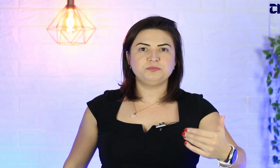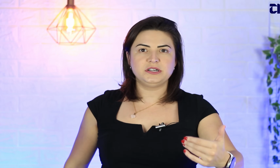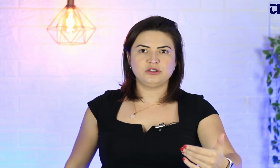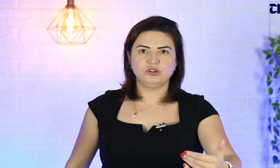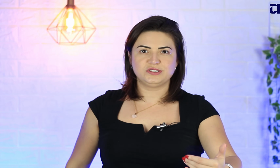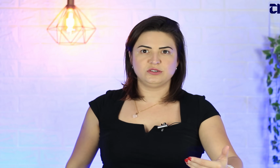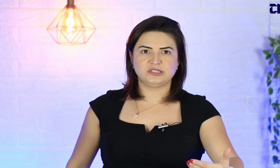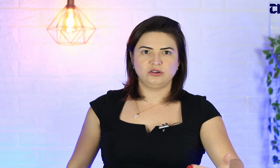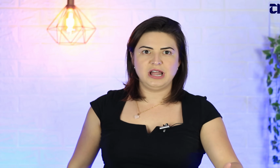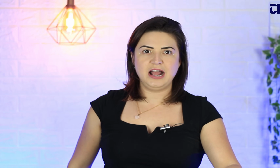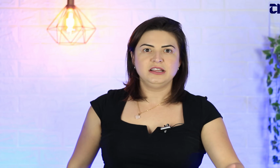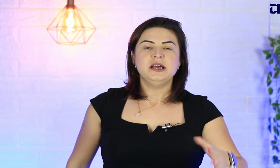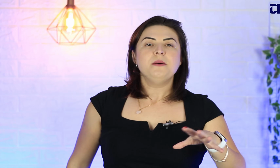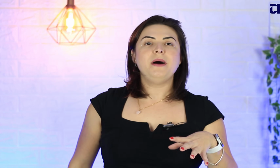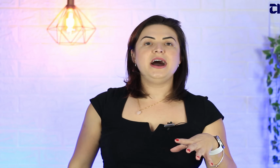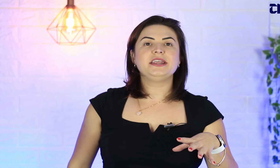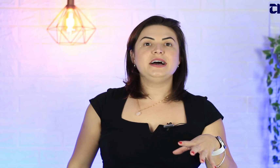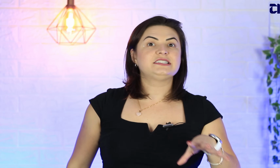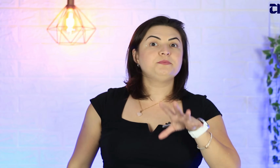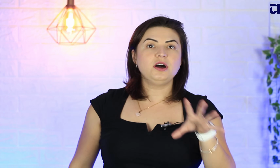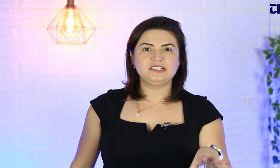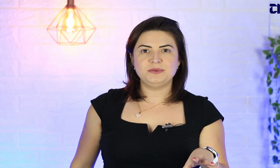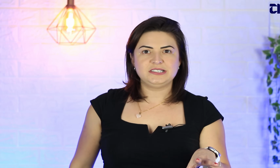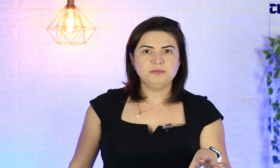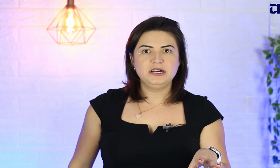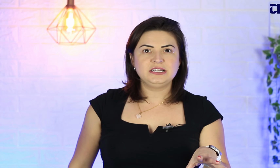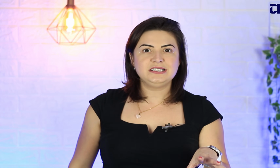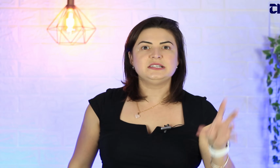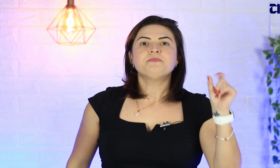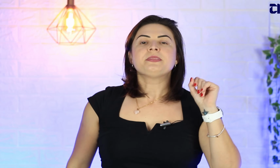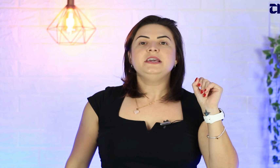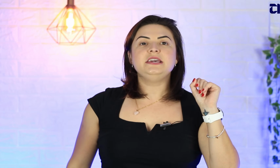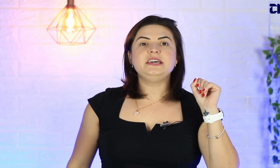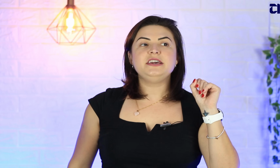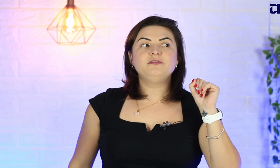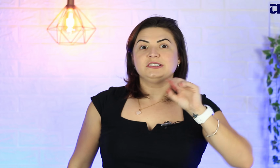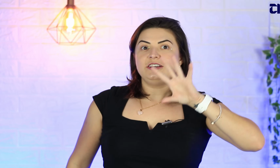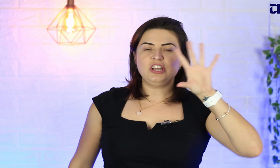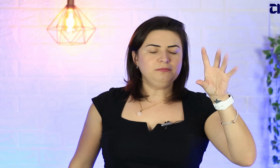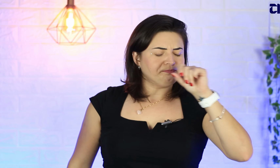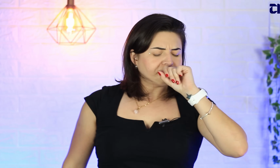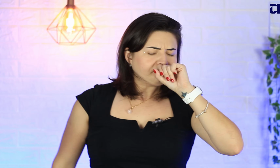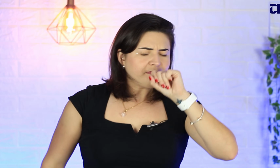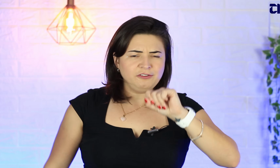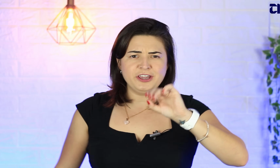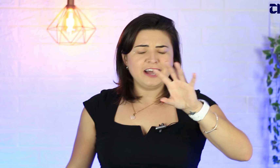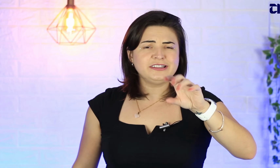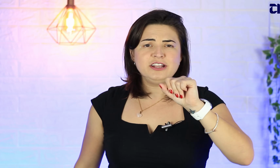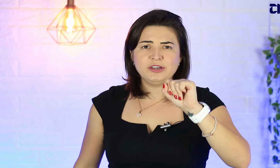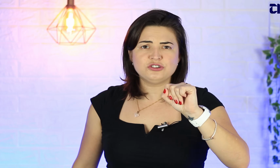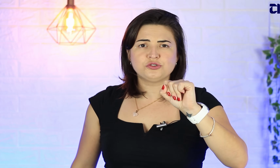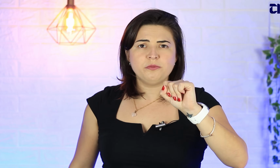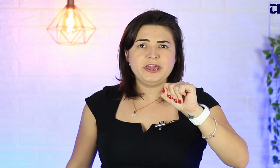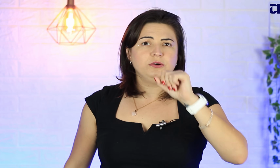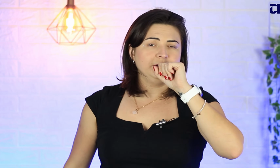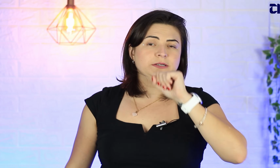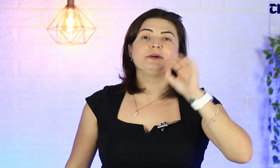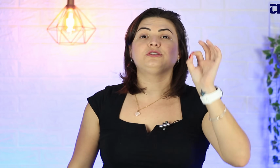um despertador no seu celular para as próximas semanas e você já fica atento aí junto comigo pra